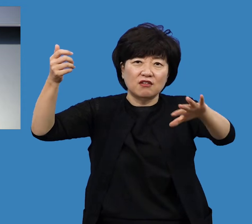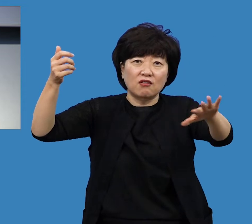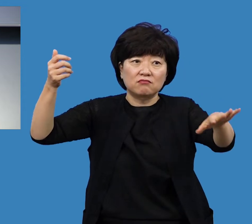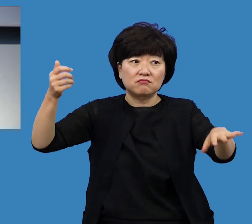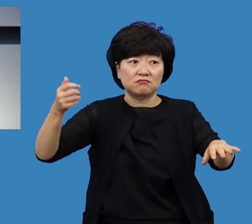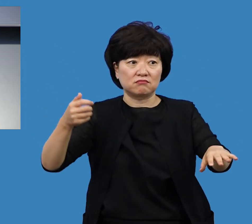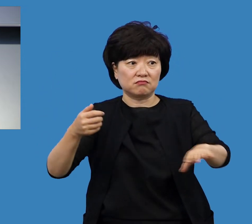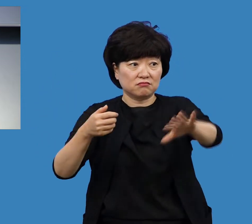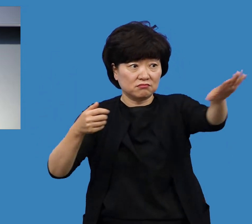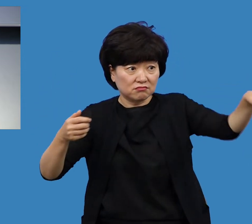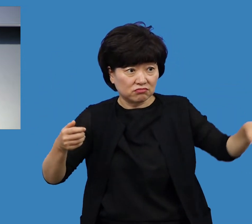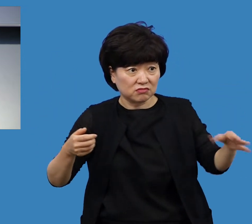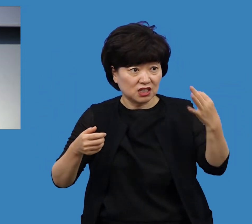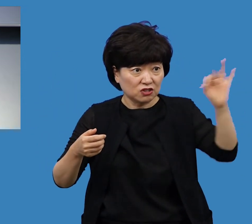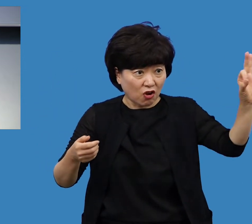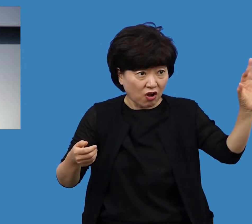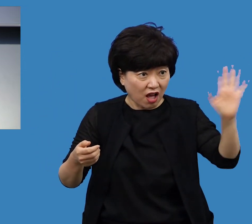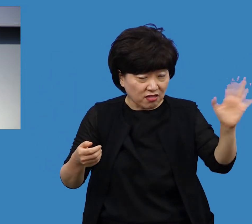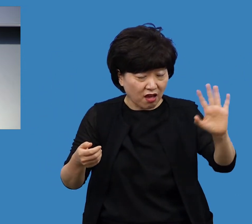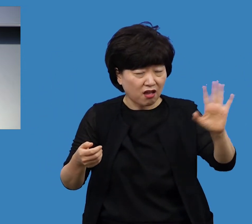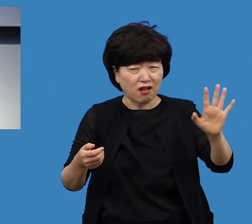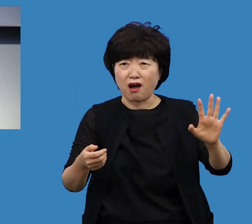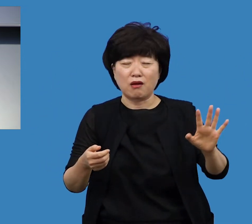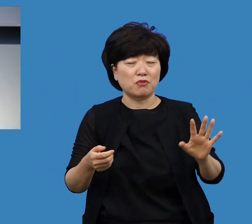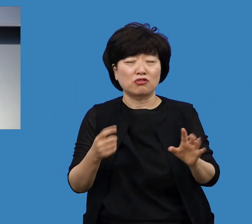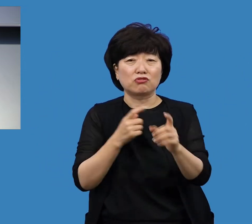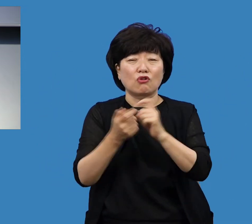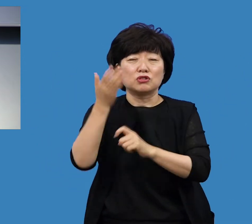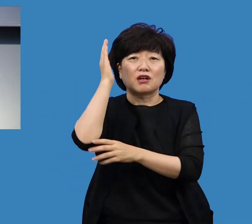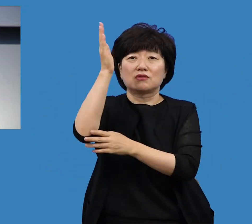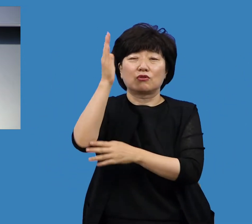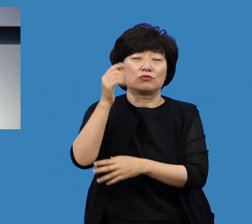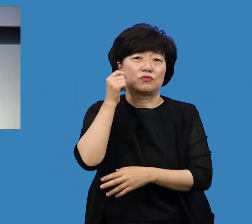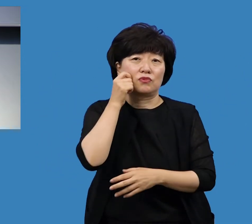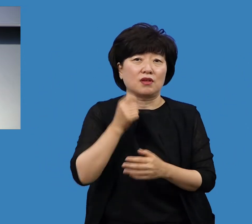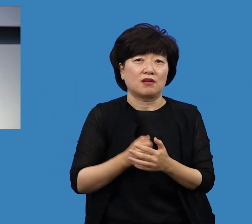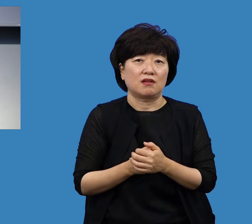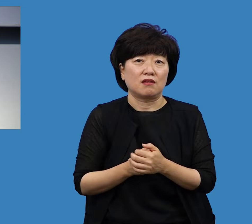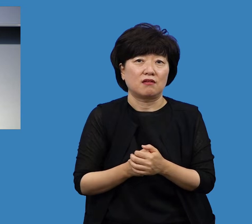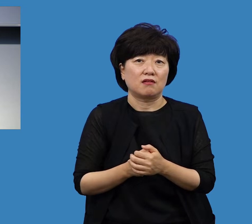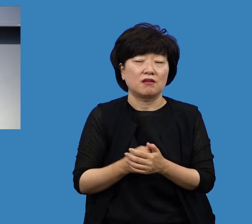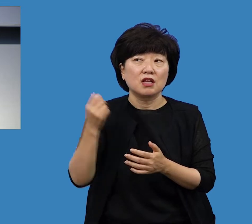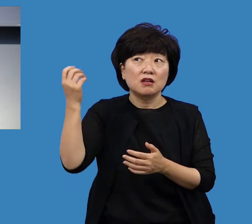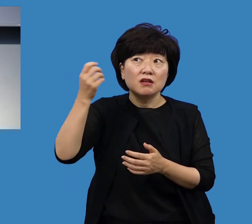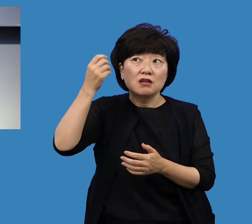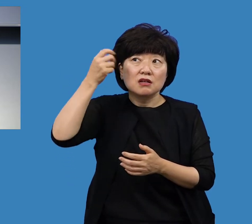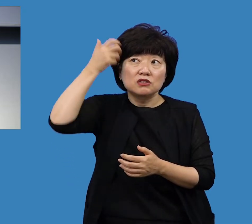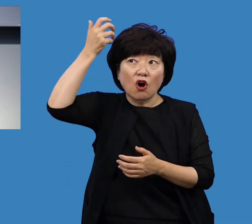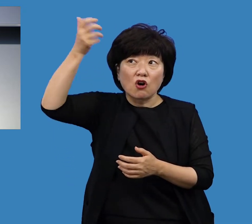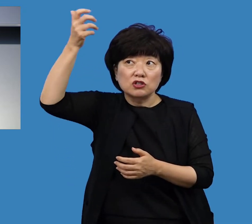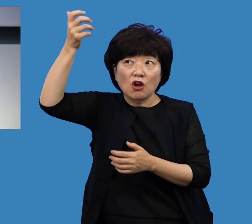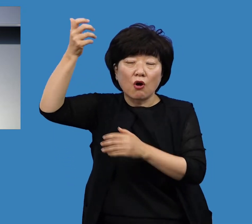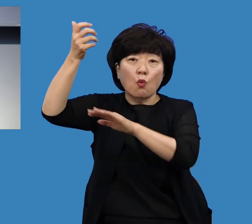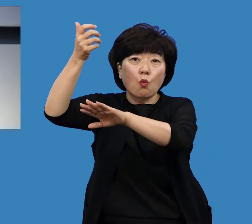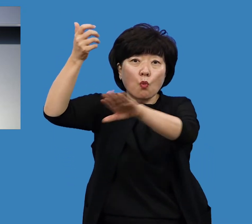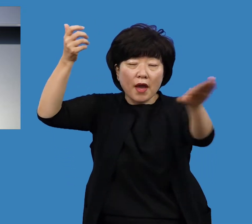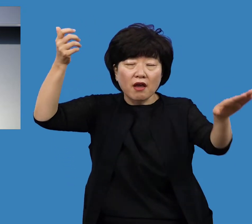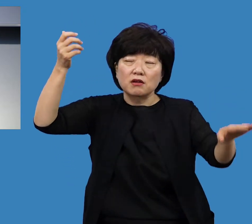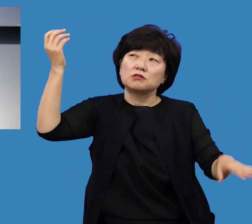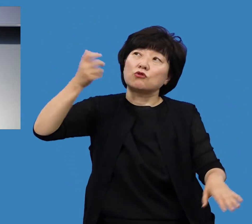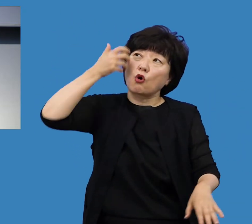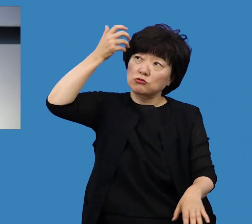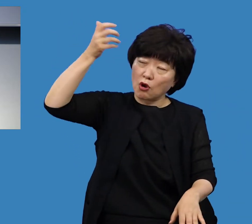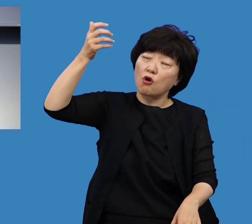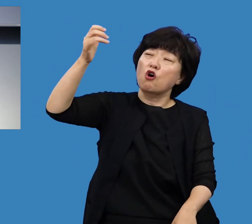그 다음 이야기를 진행할 수 없습니다. 하나님의 영 말고도 다른 영들이 있다는 거예요. 그런데 어떤 사람들은 성령님의 존재에 대해서는 물론